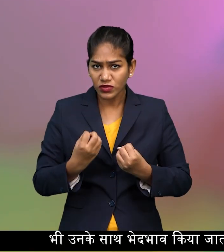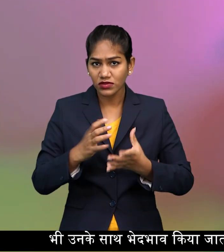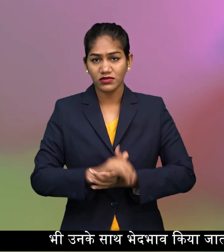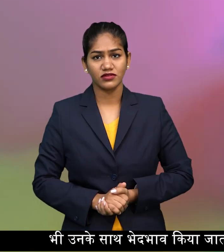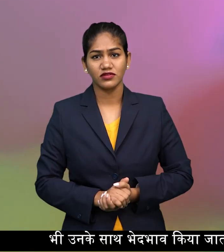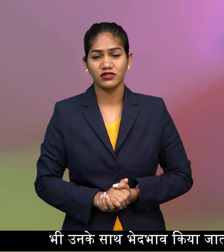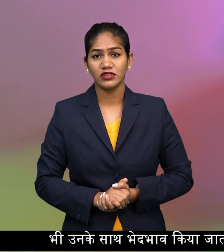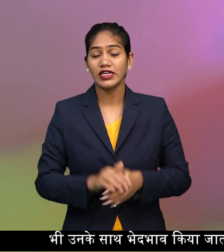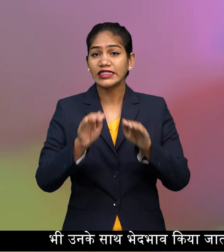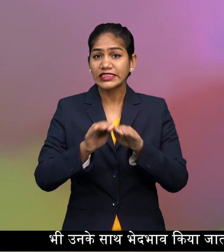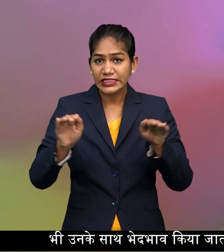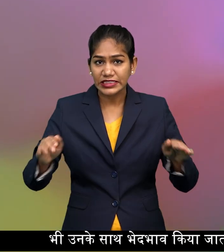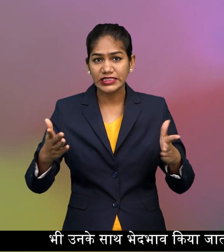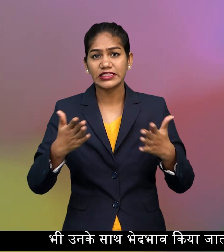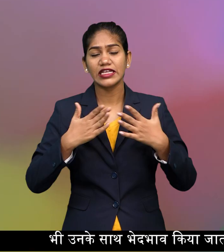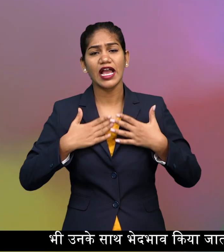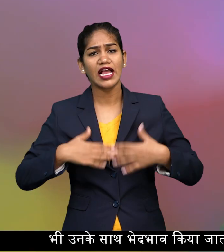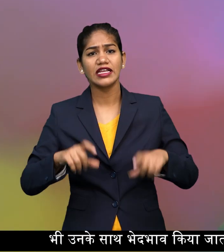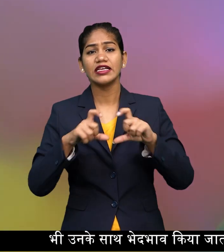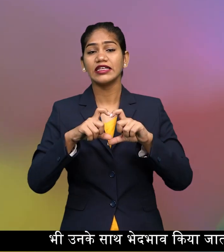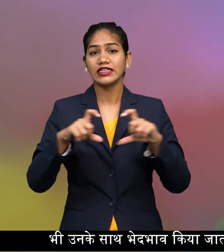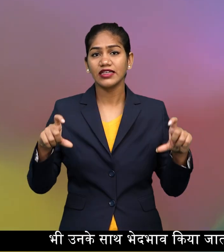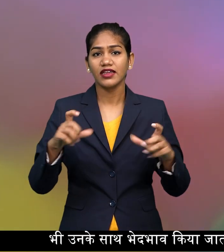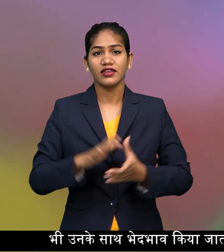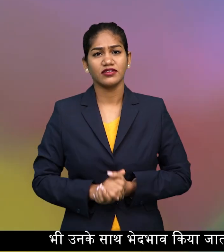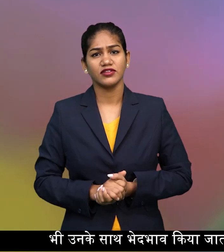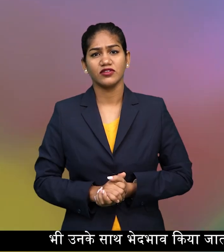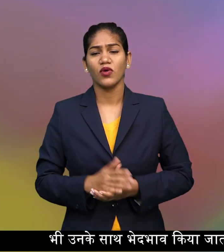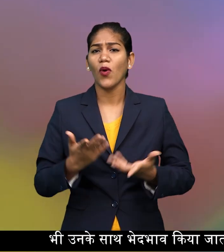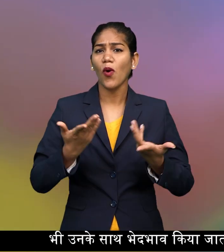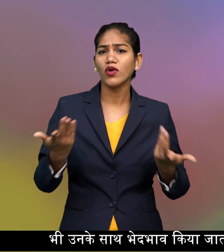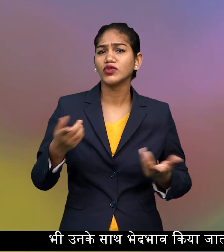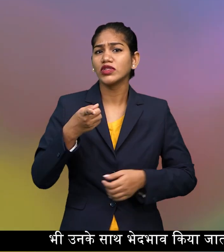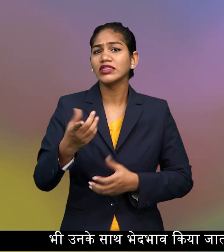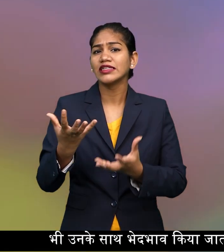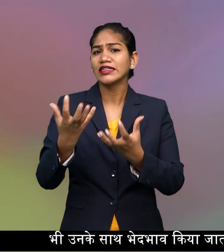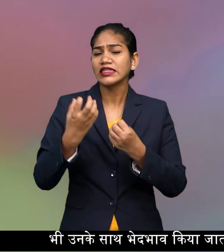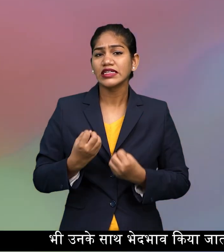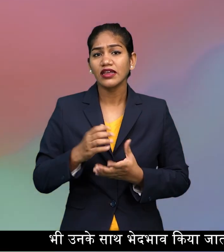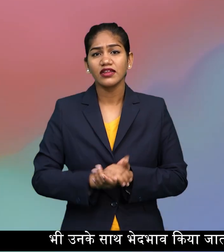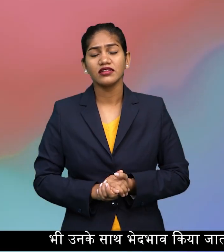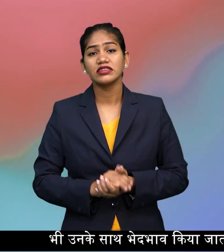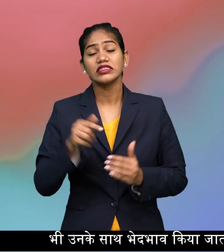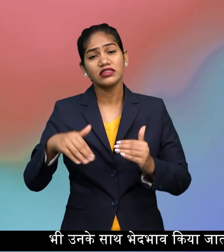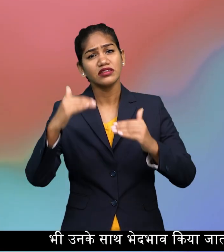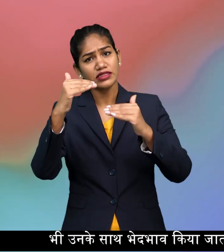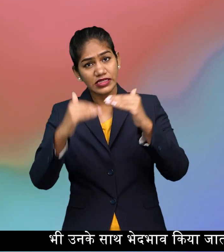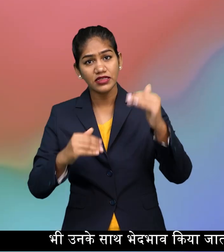भी उनके साथ भेदभाव किया जाता है। उन्हें पुरुषों की तुलना में ये चीज़ें कम मिलती है।